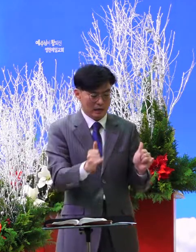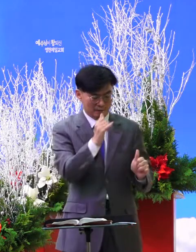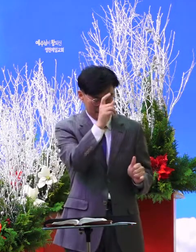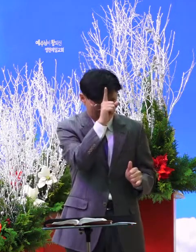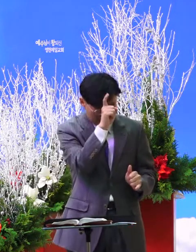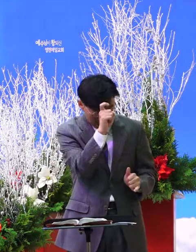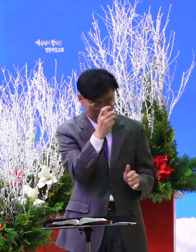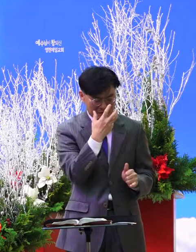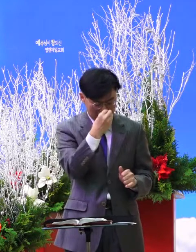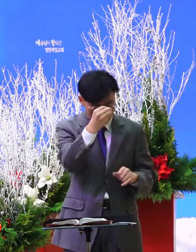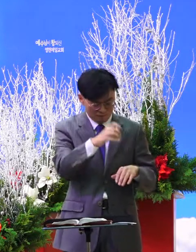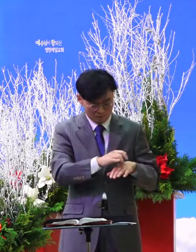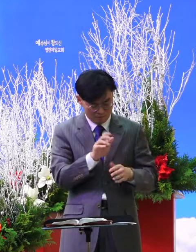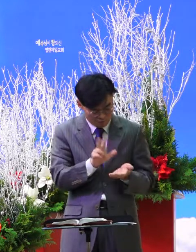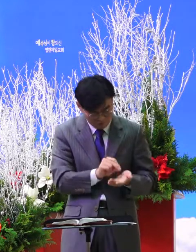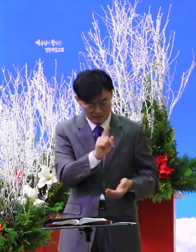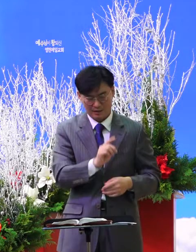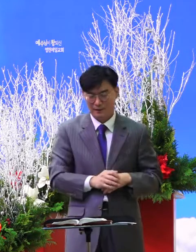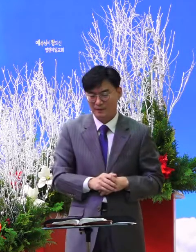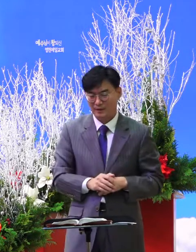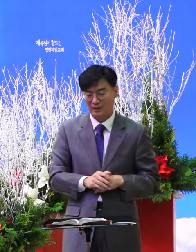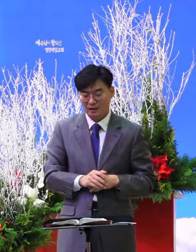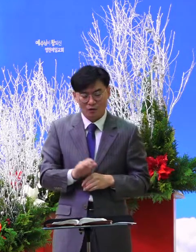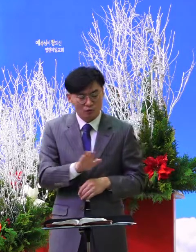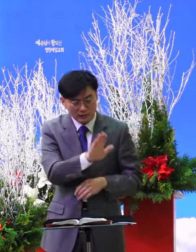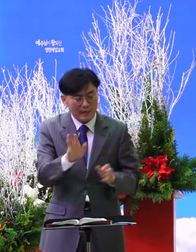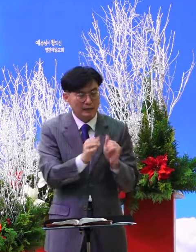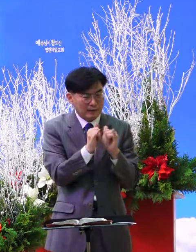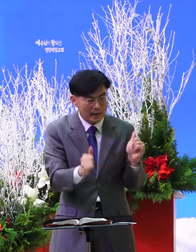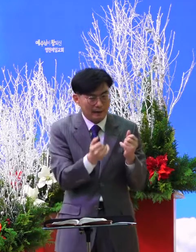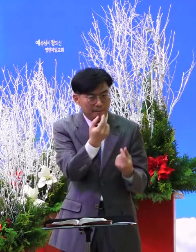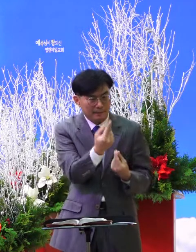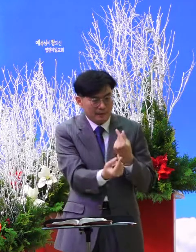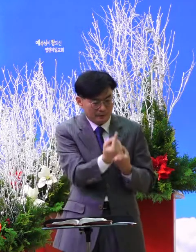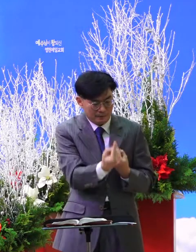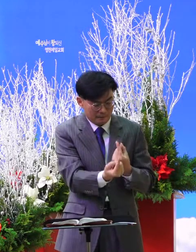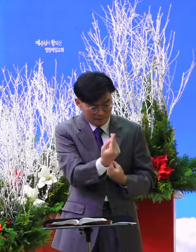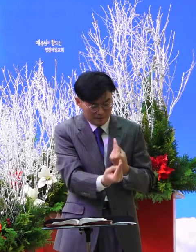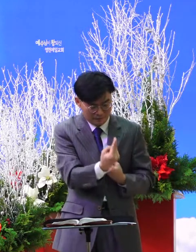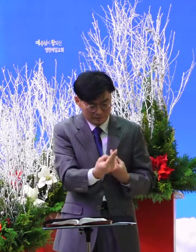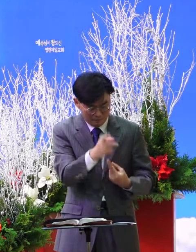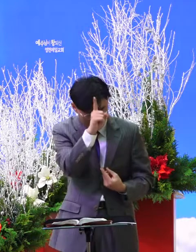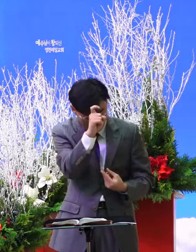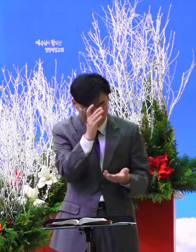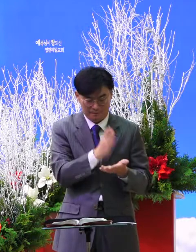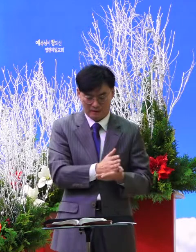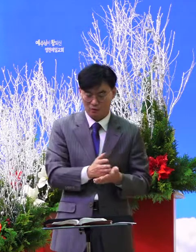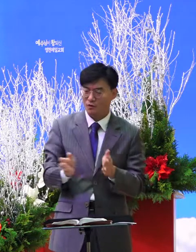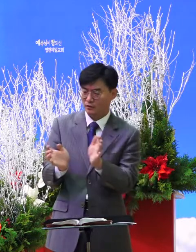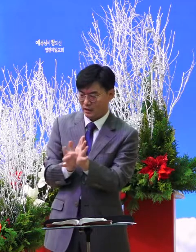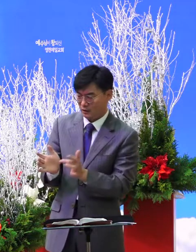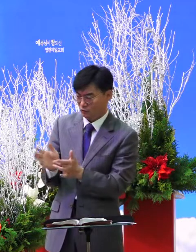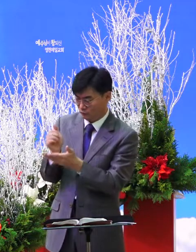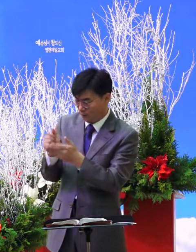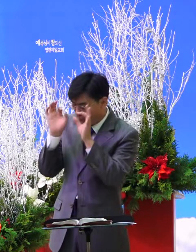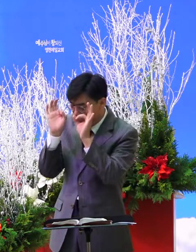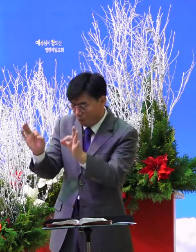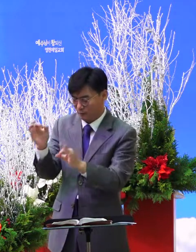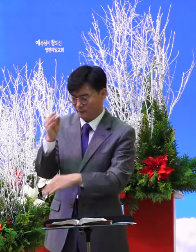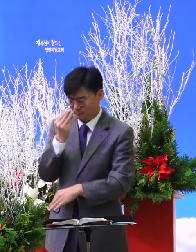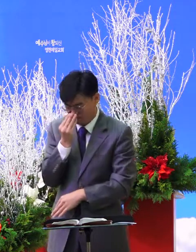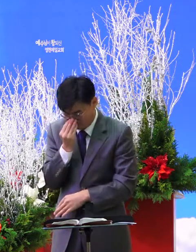삶이 인간의 자존심보다 주님의 자존심을 위해 사는 삶이 되게 하여 주시옵소서. 제자씨보다 작은 우리의